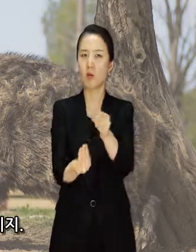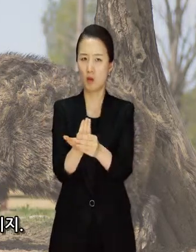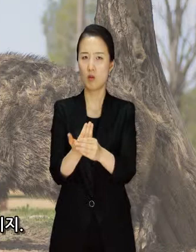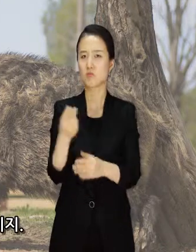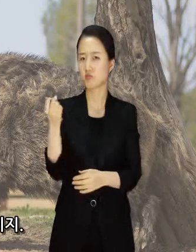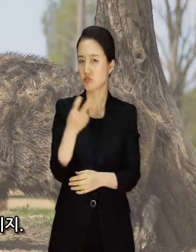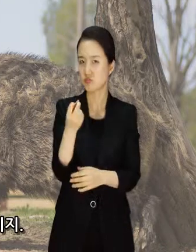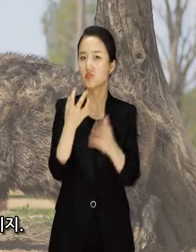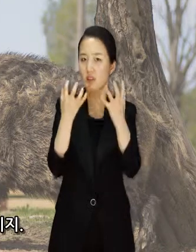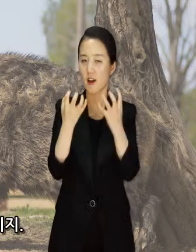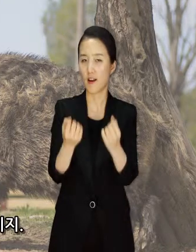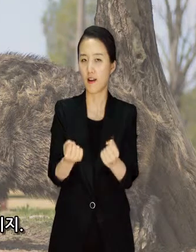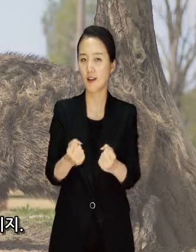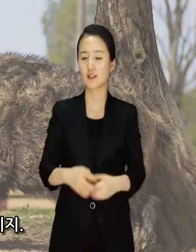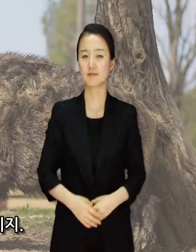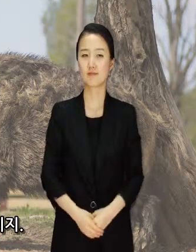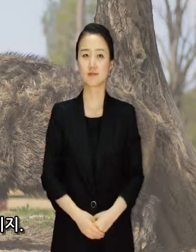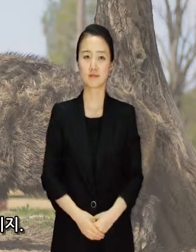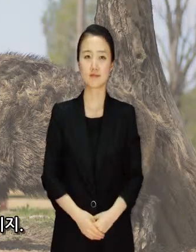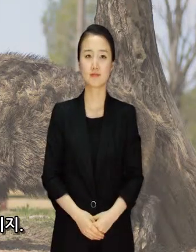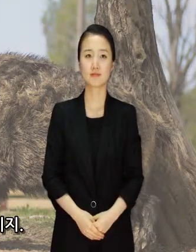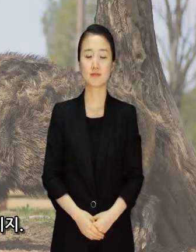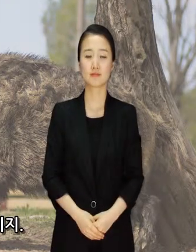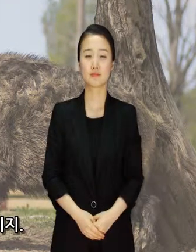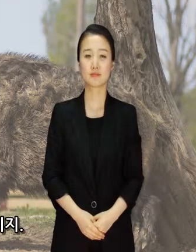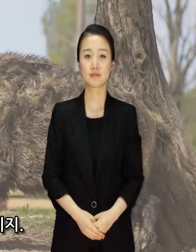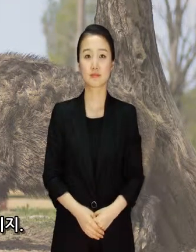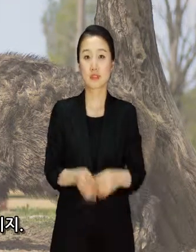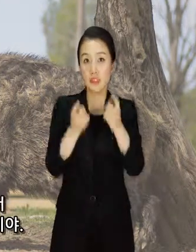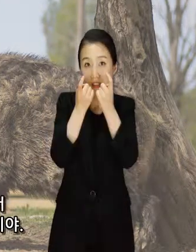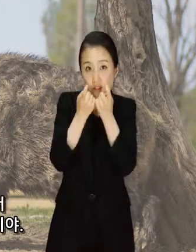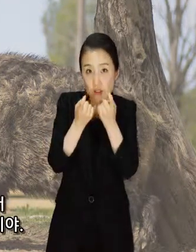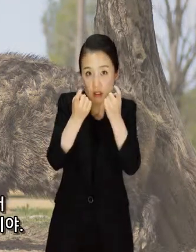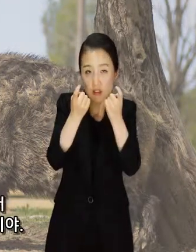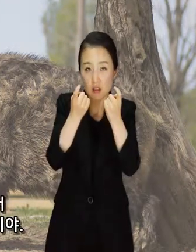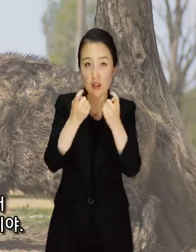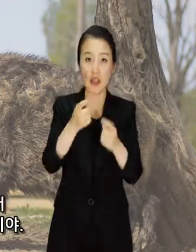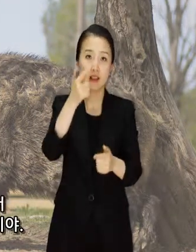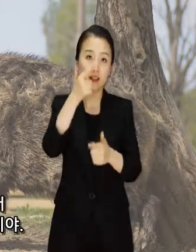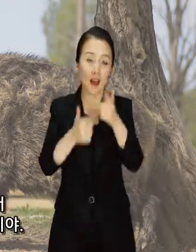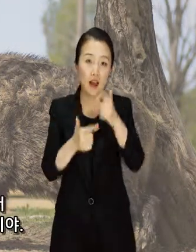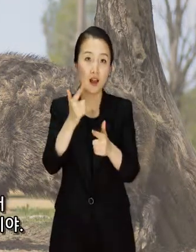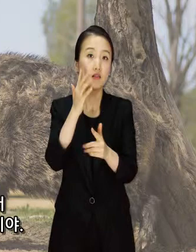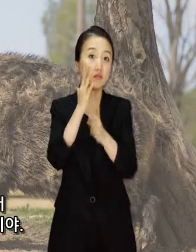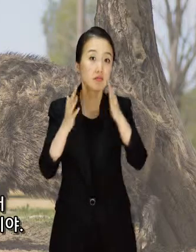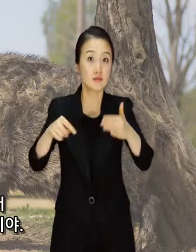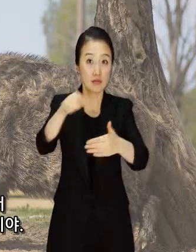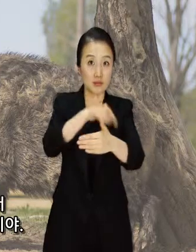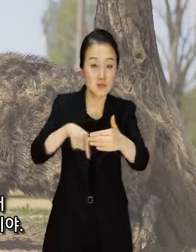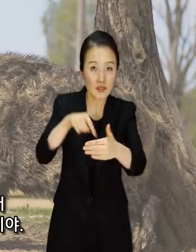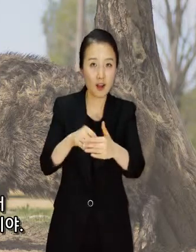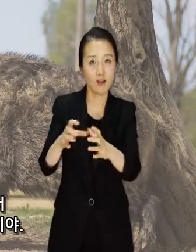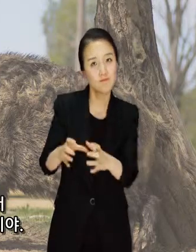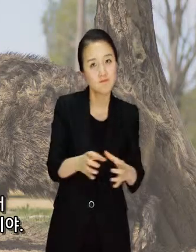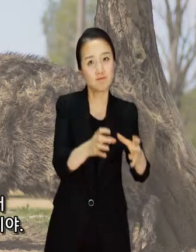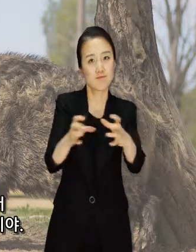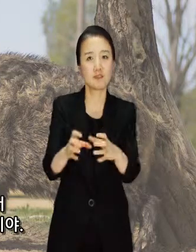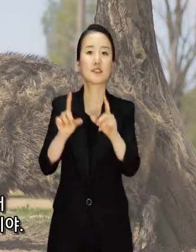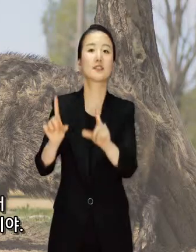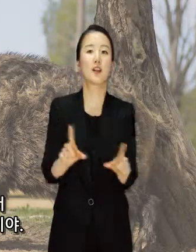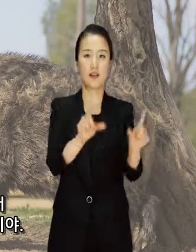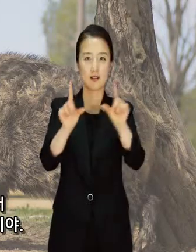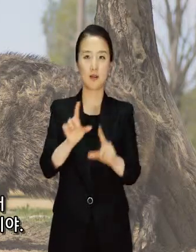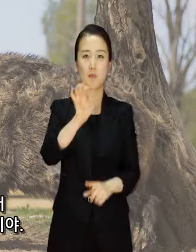많은 요즘의 우리에게도 꼭 필요한 교훈이지. 멧돼지는 숲이 우거진 산에서 무리를 지어